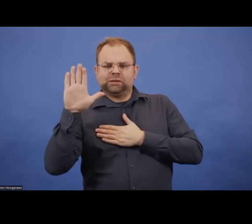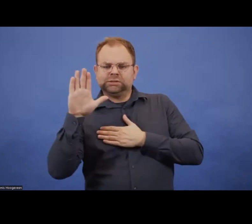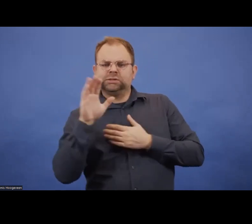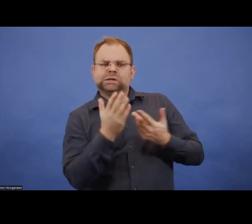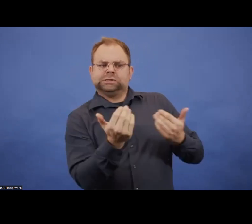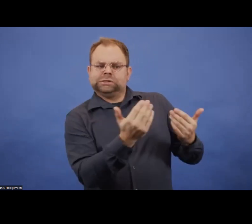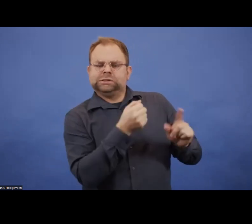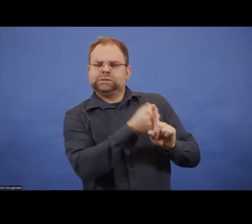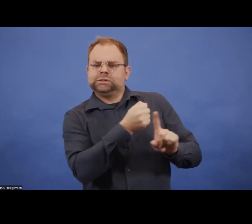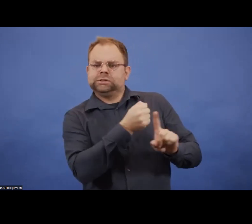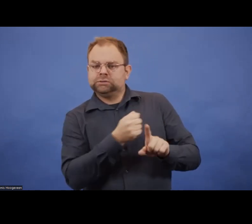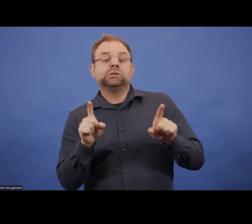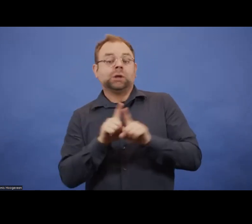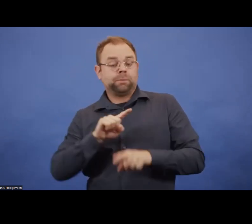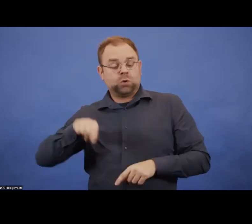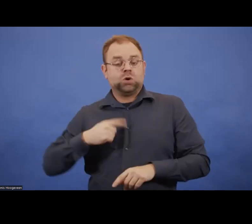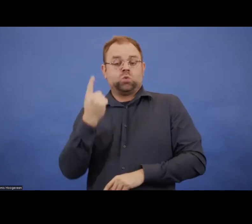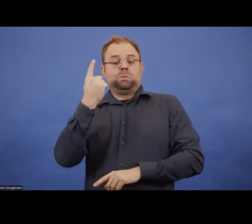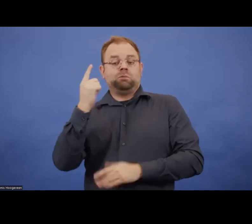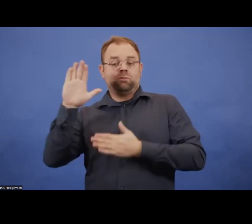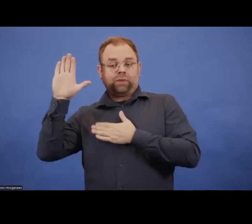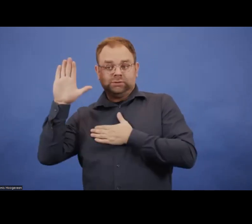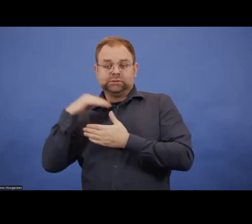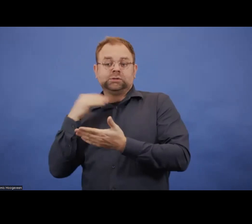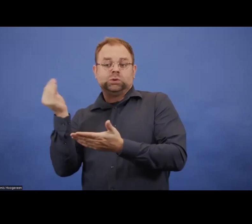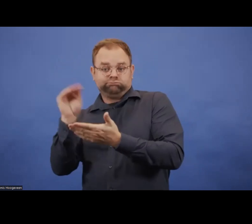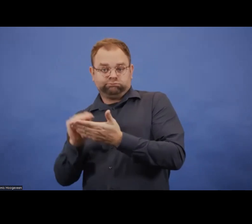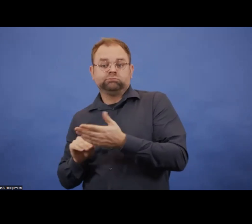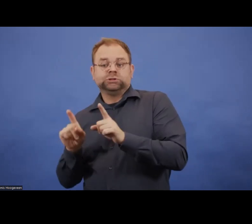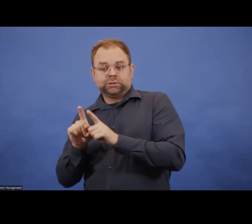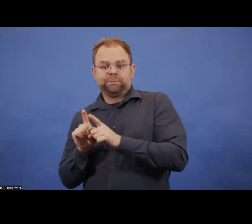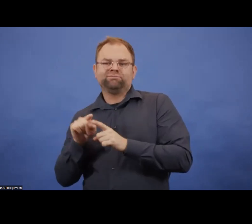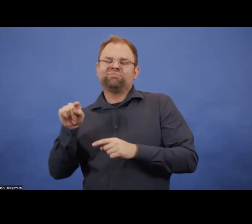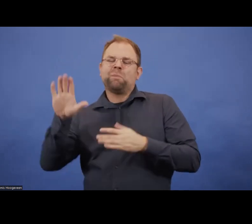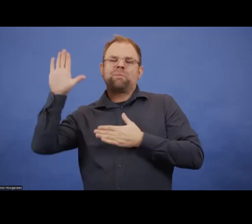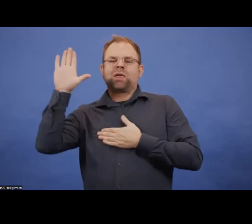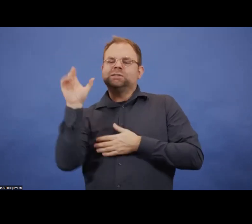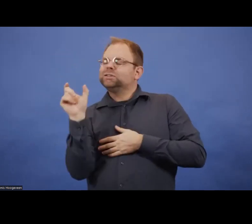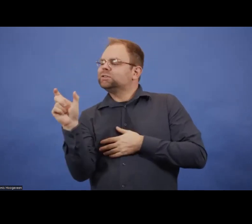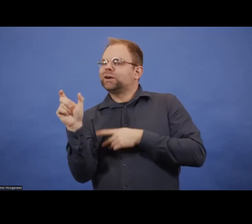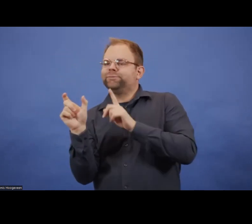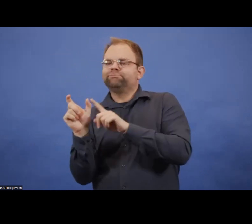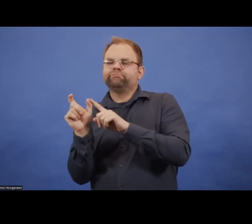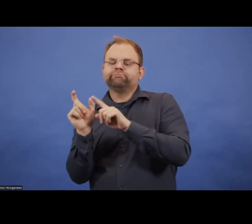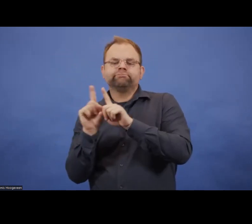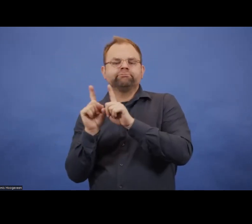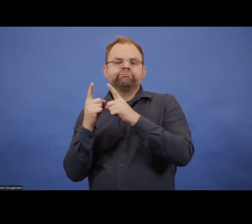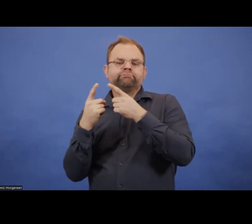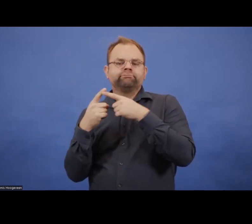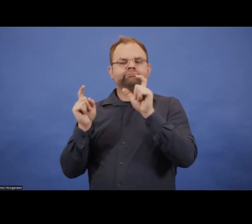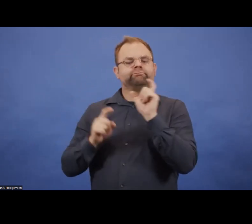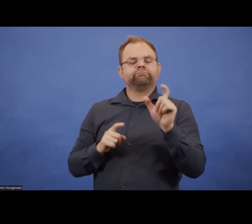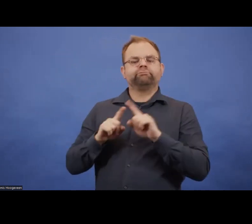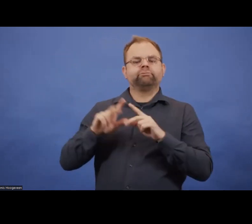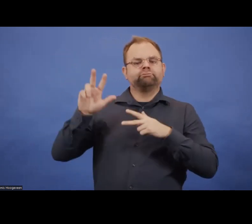Plegado es otra palabra para compromiso o promesa, y un plegado que IDA hizo era